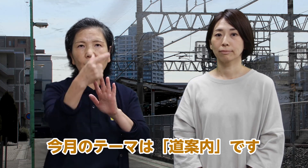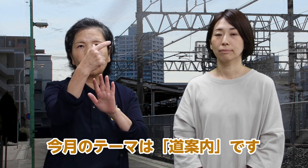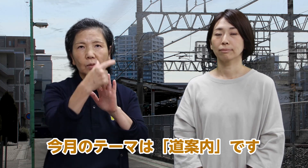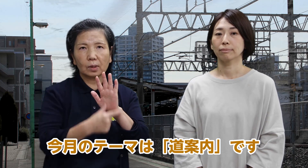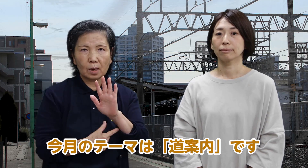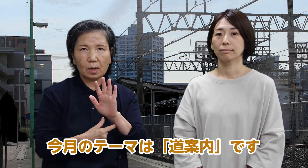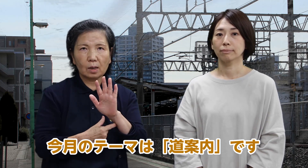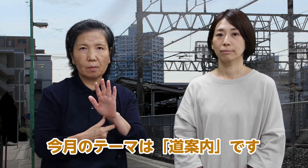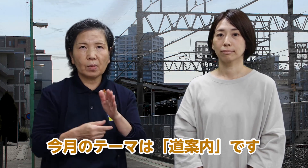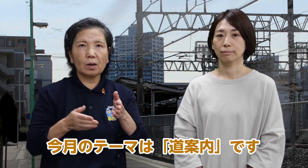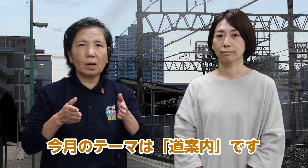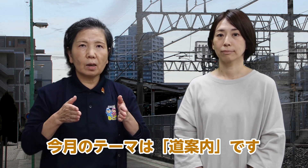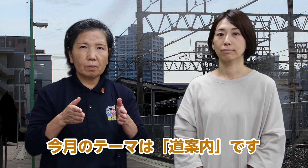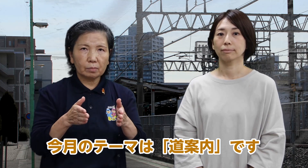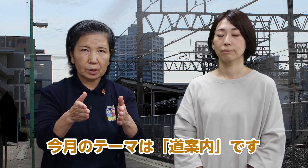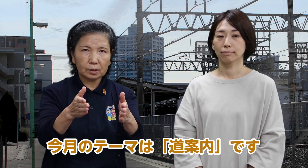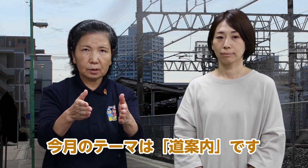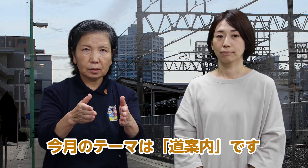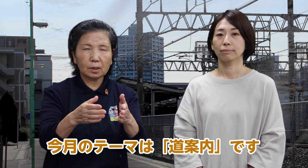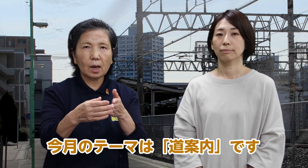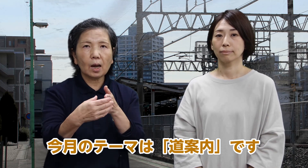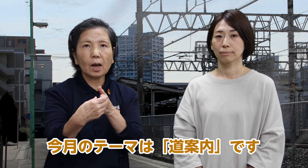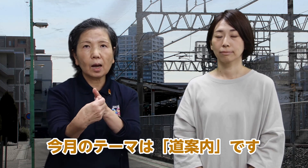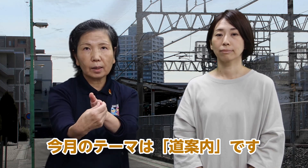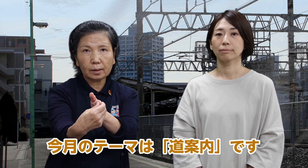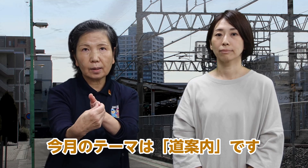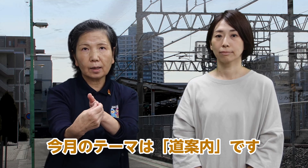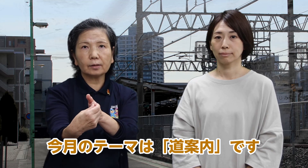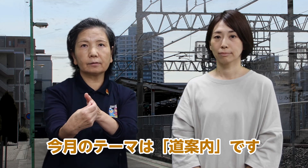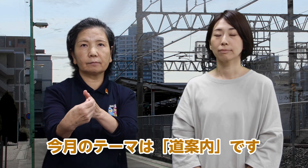今月のテーマは道案内です。